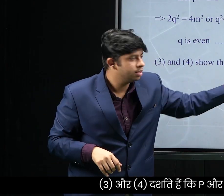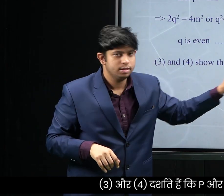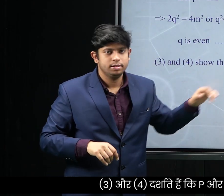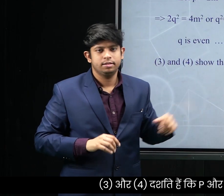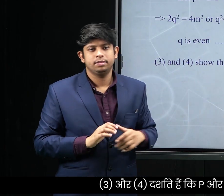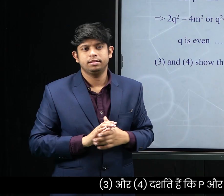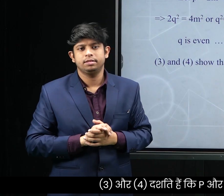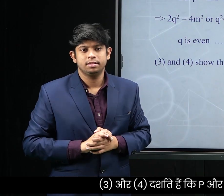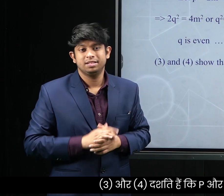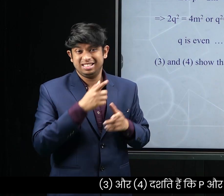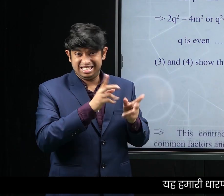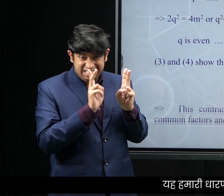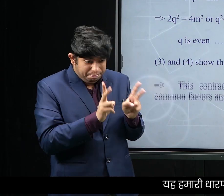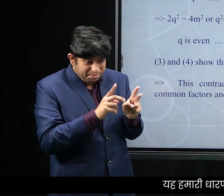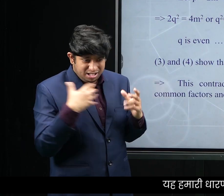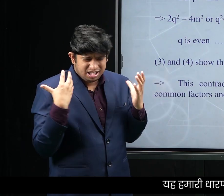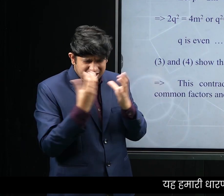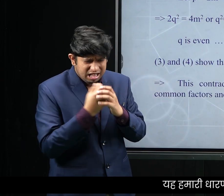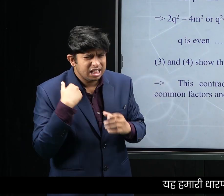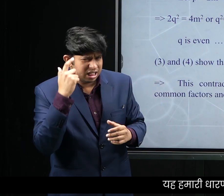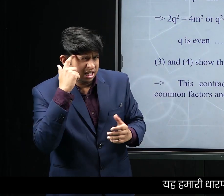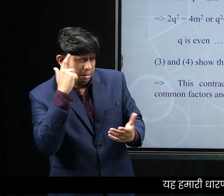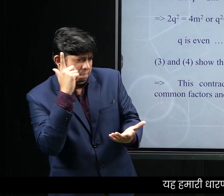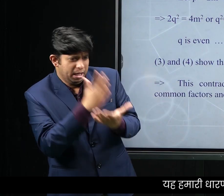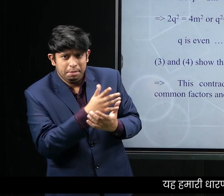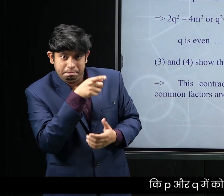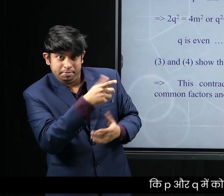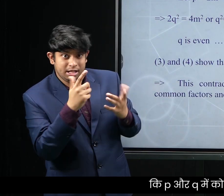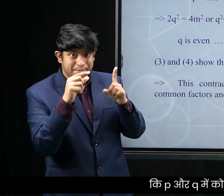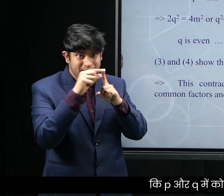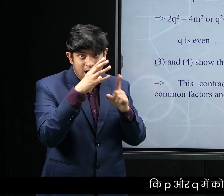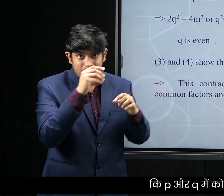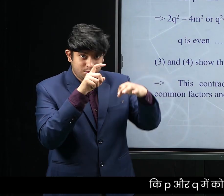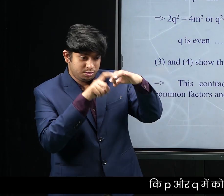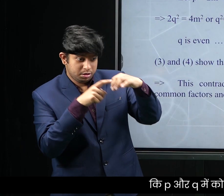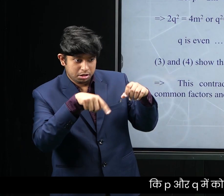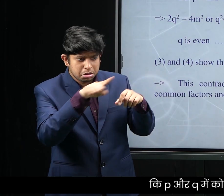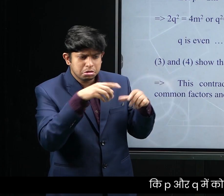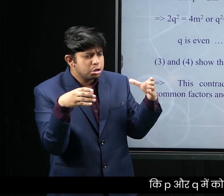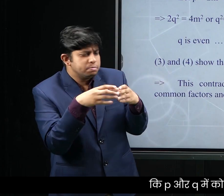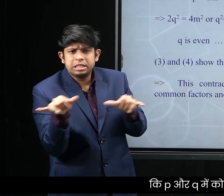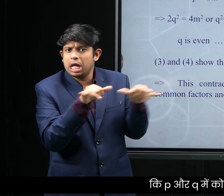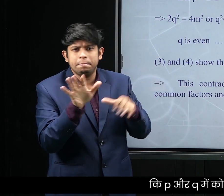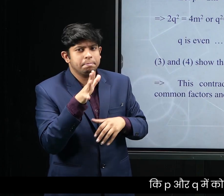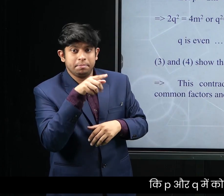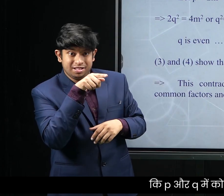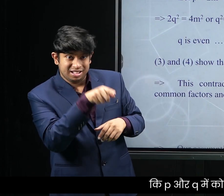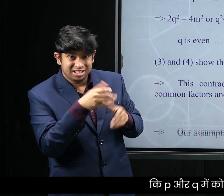है। यह हमारी धारणा का खंडन करता है कि p और q में कोई सामान्य कारक नहीं है